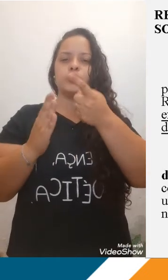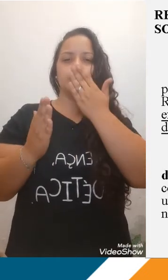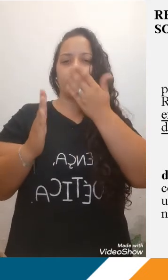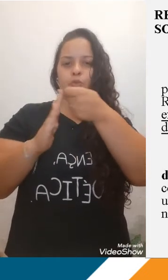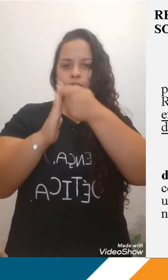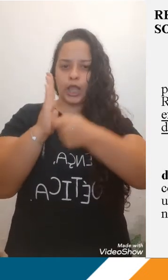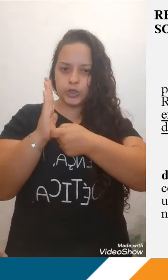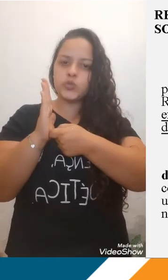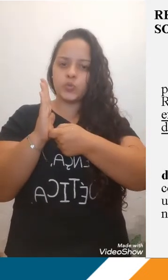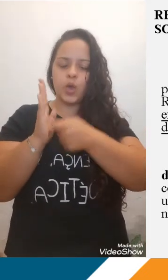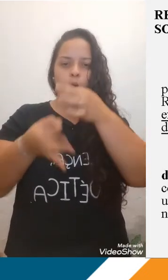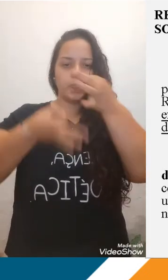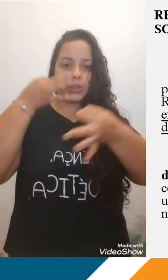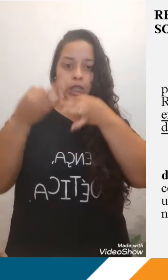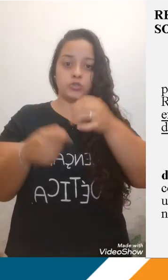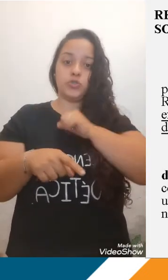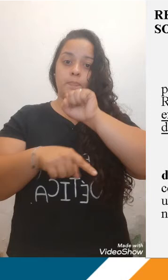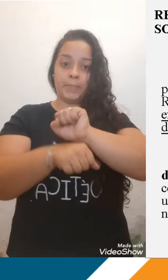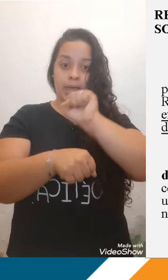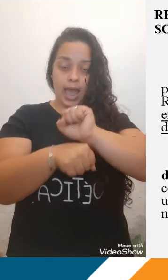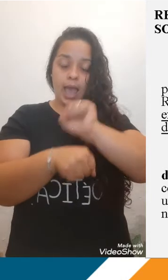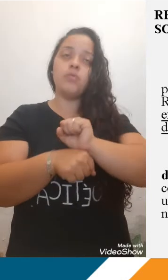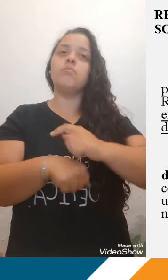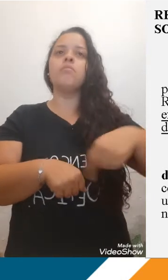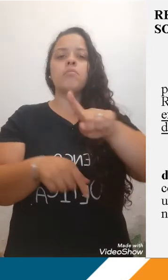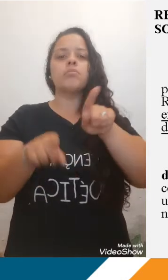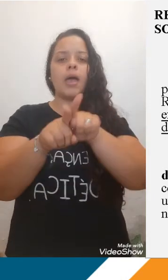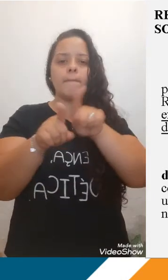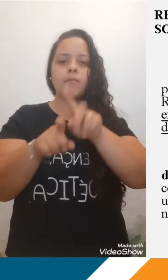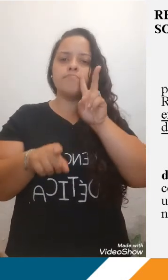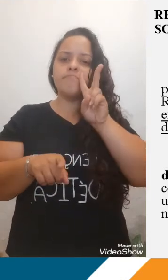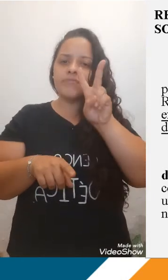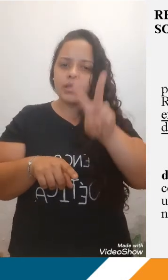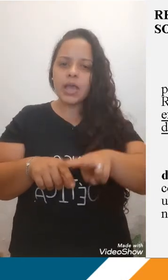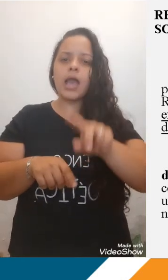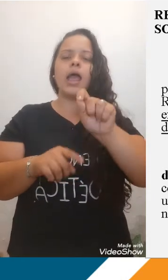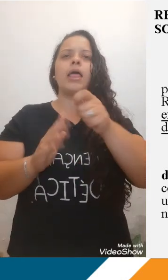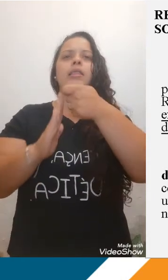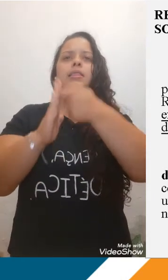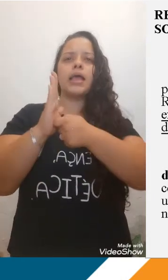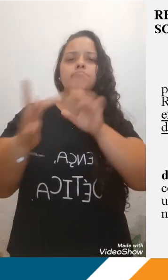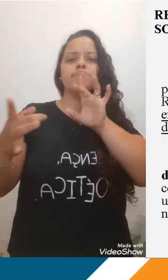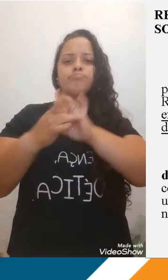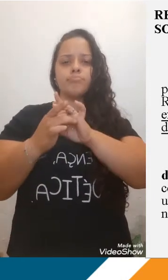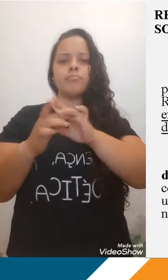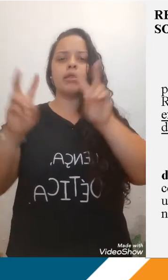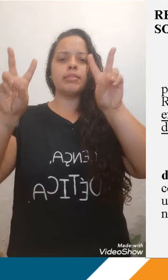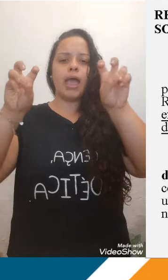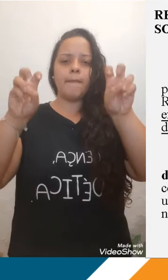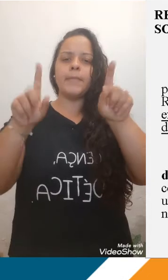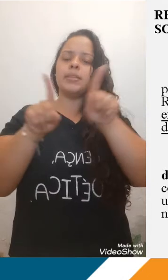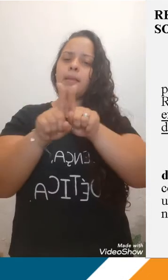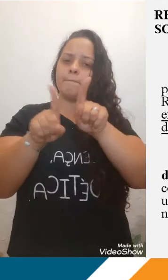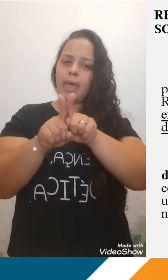dissertativo argumentativo que é esperado, e para além da verificação do tema, da pertinência entre o tema e o texto